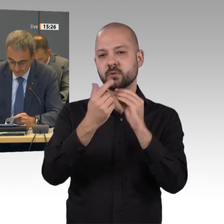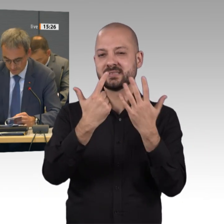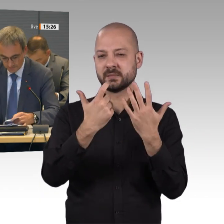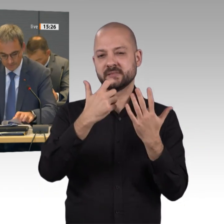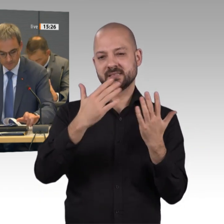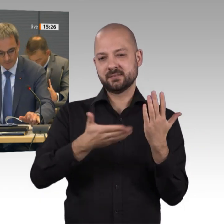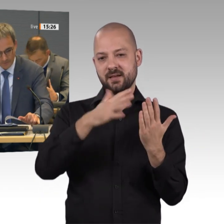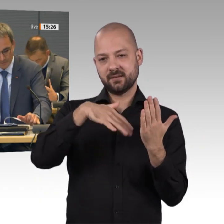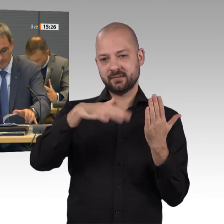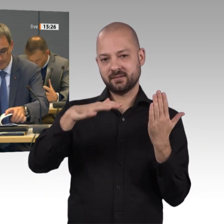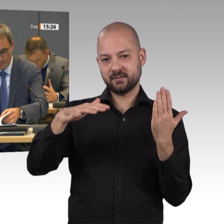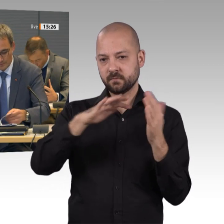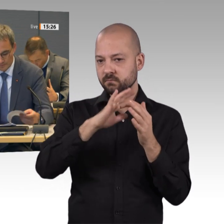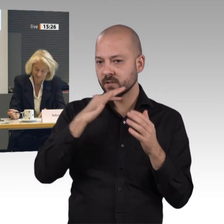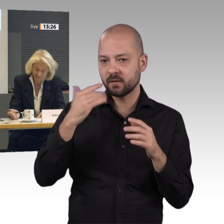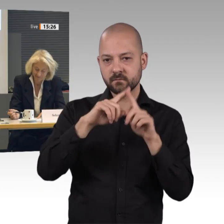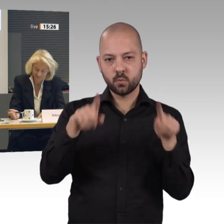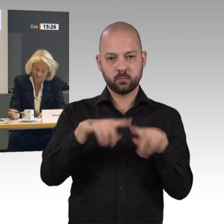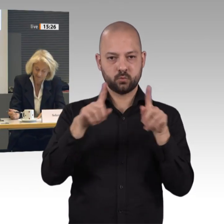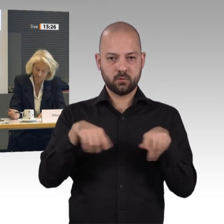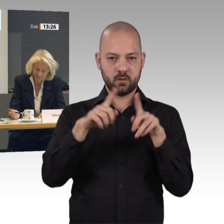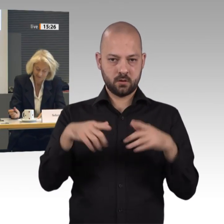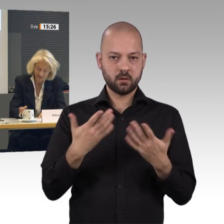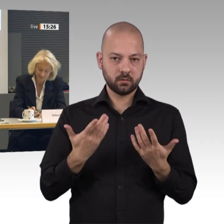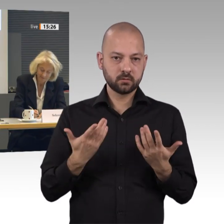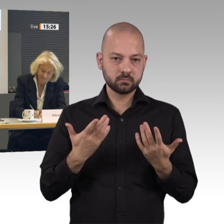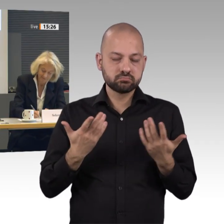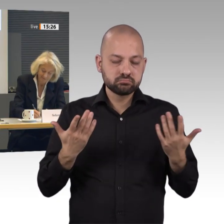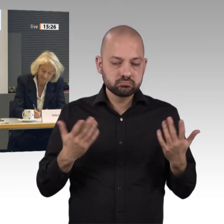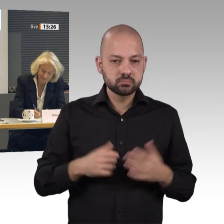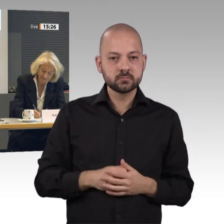nehmen. Herr Bayer, bitte.